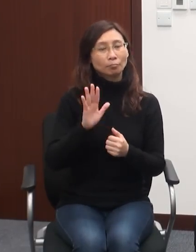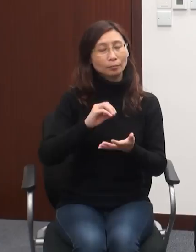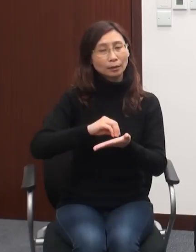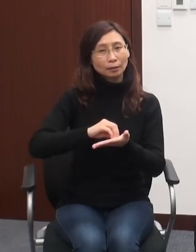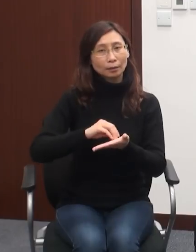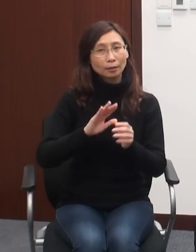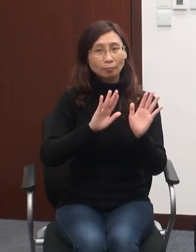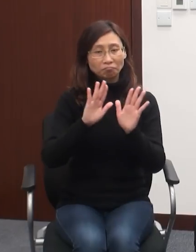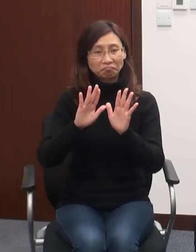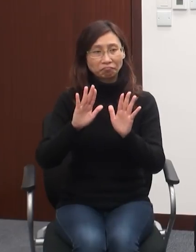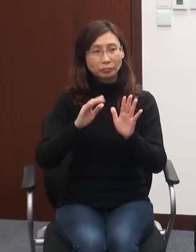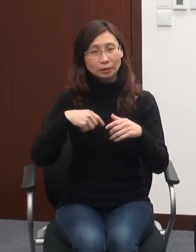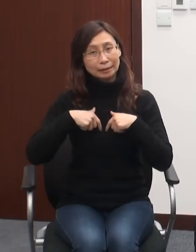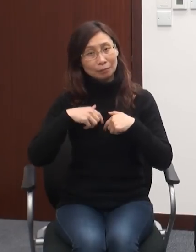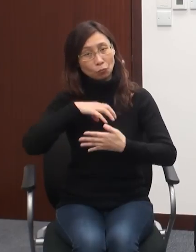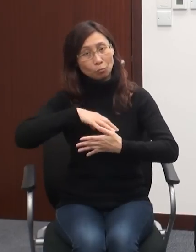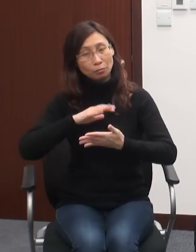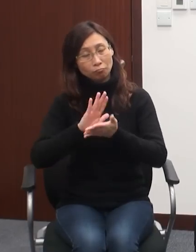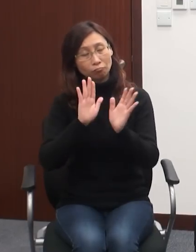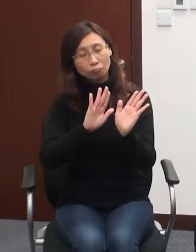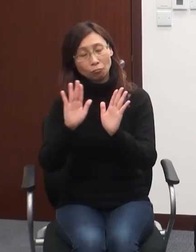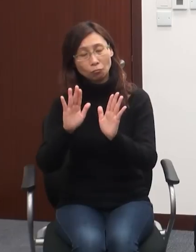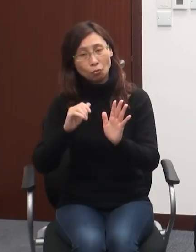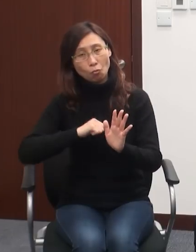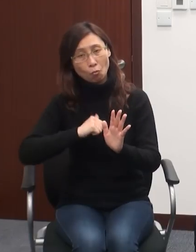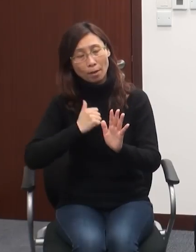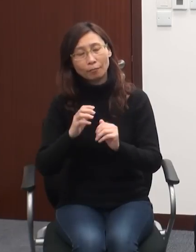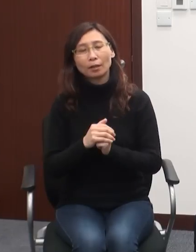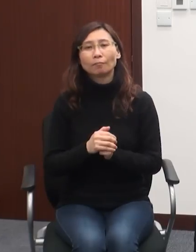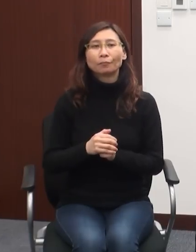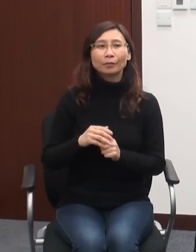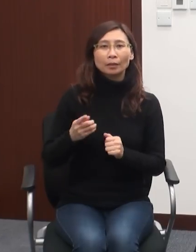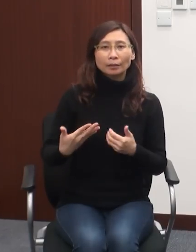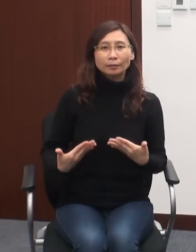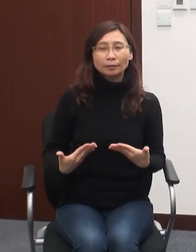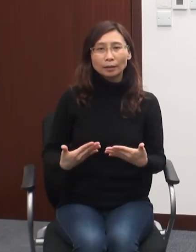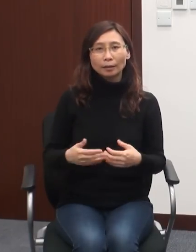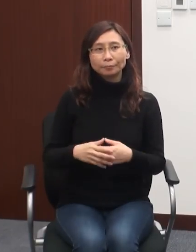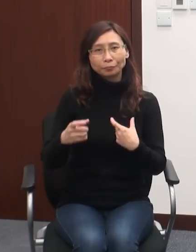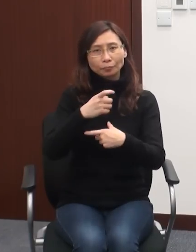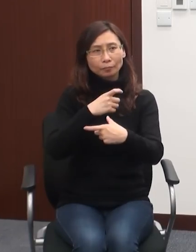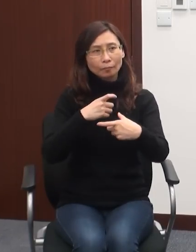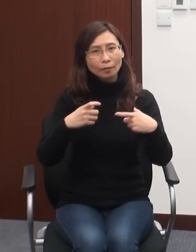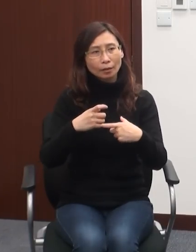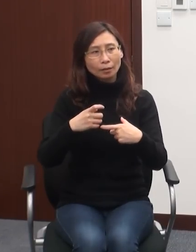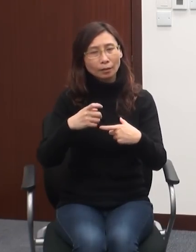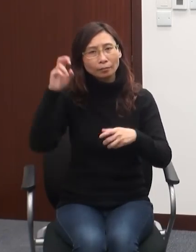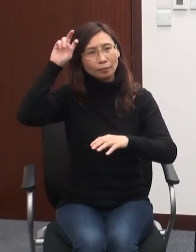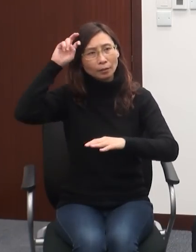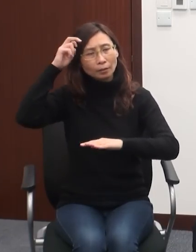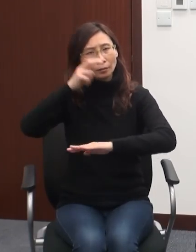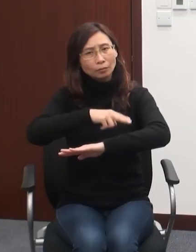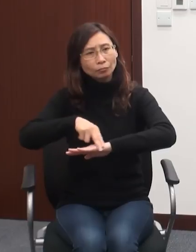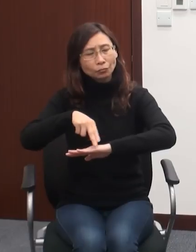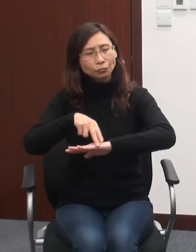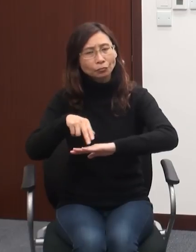自己要走。咁所以喺咁嘅情況之下，即係我諗財政預算案背後呈現出嚟嗰種即係理財哲學，即係基本上就係